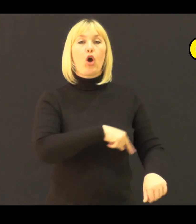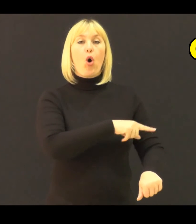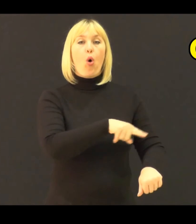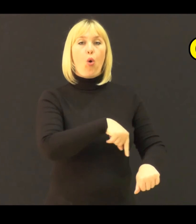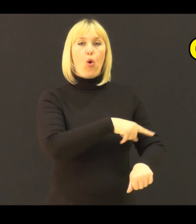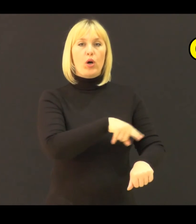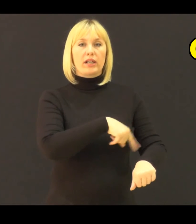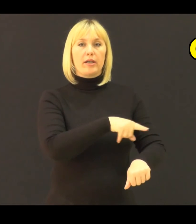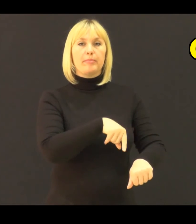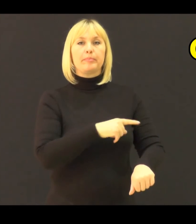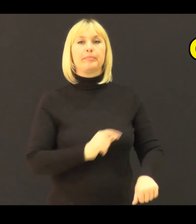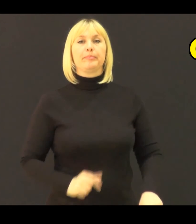Ora.